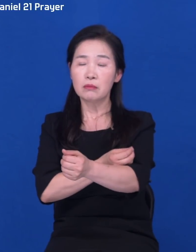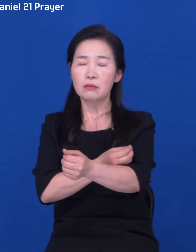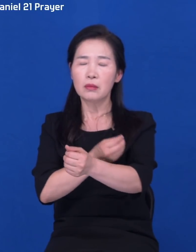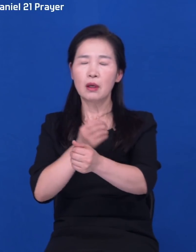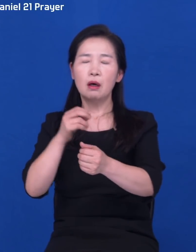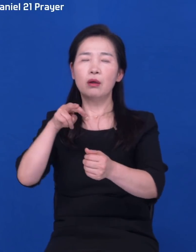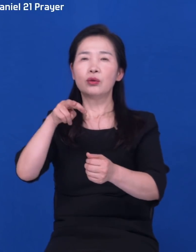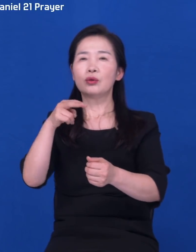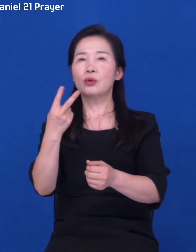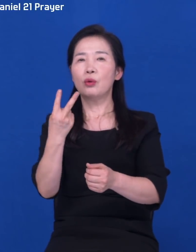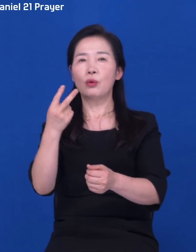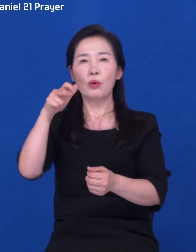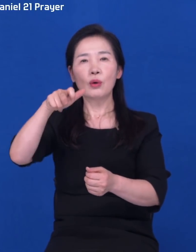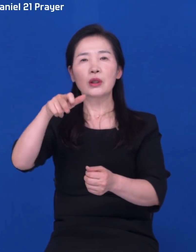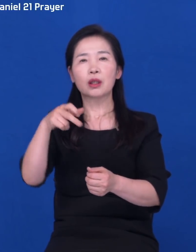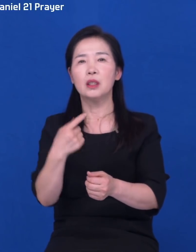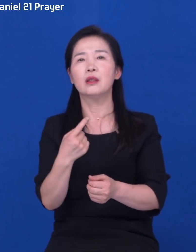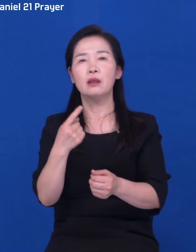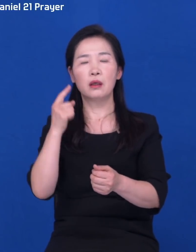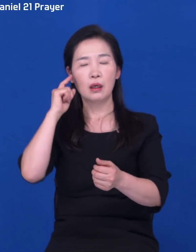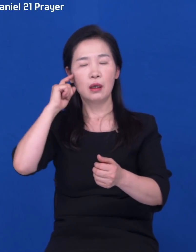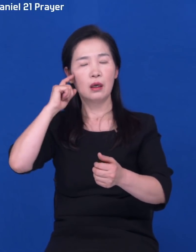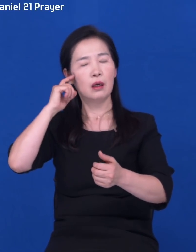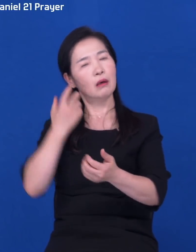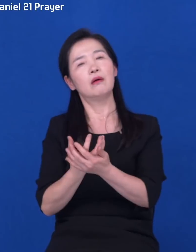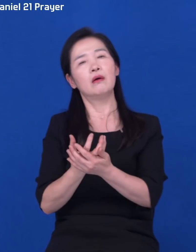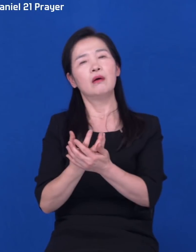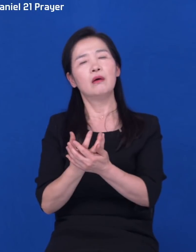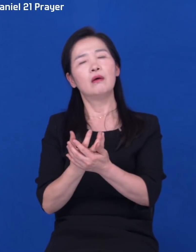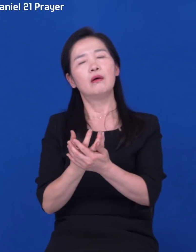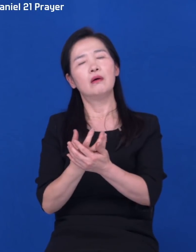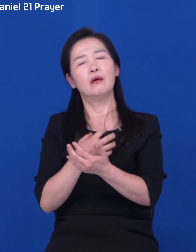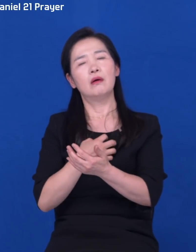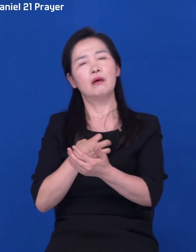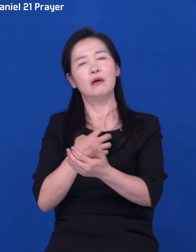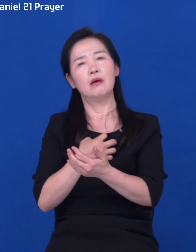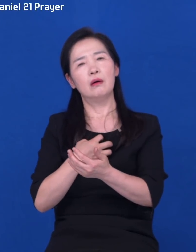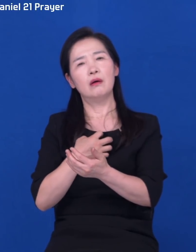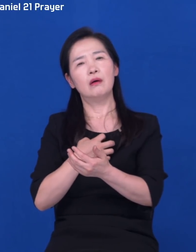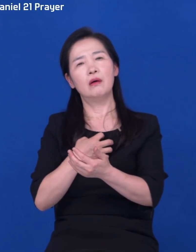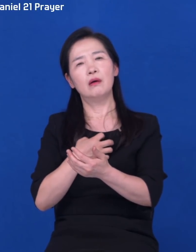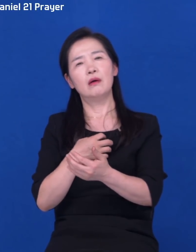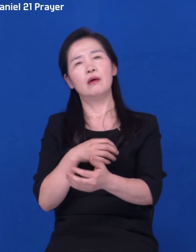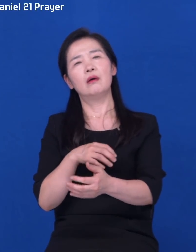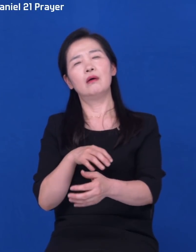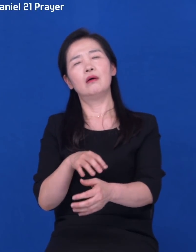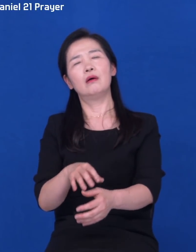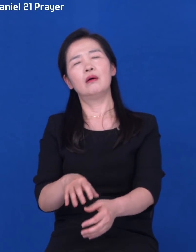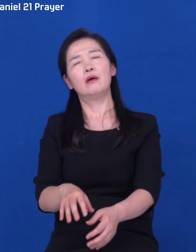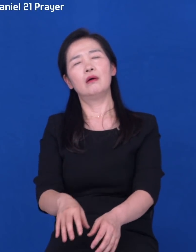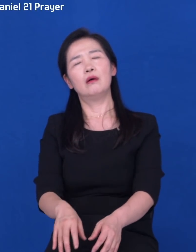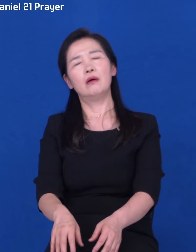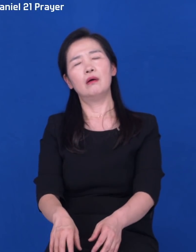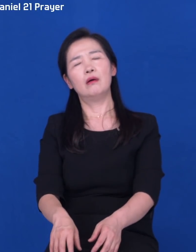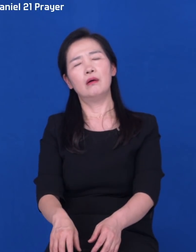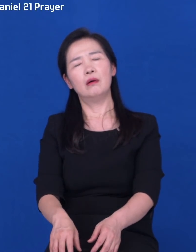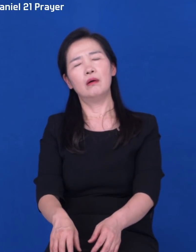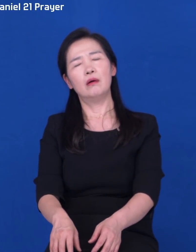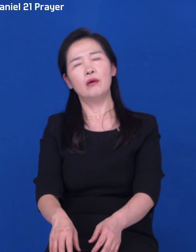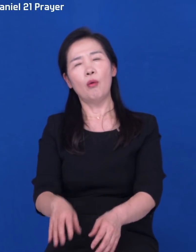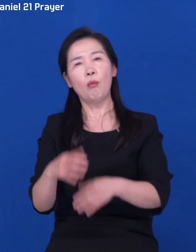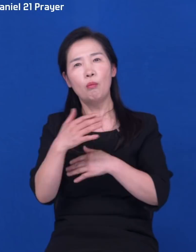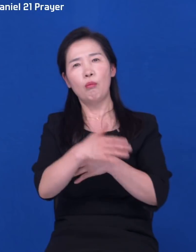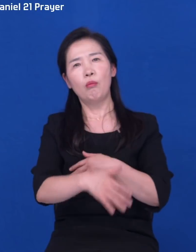그때 처음으로 죽음을 경험하게 돼요. 쇼크가 왔더니 사람이 식물인간 상태가 딱 되더라고요. 그냥 몸이 빳빳하게